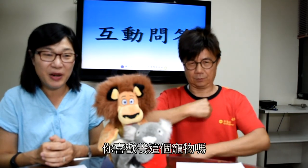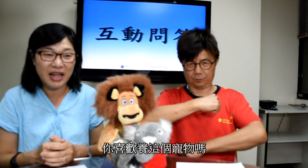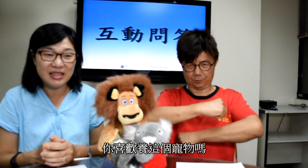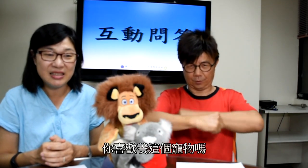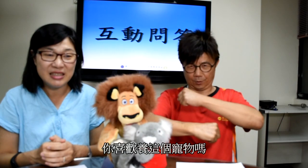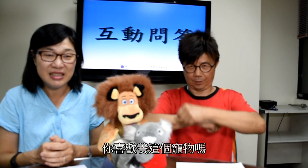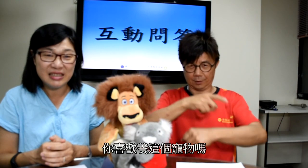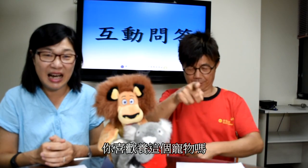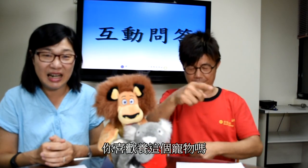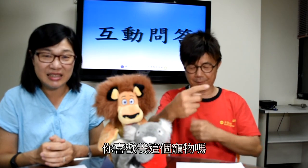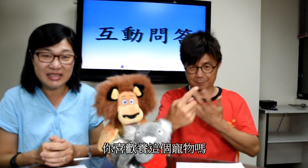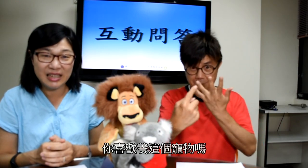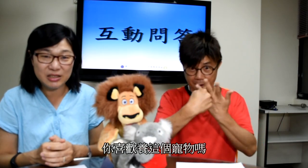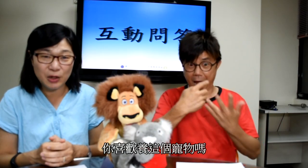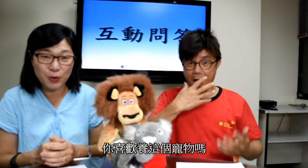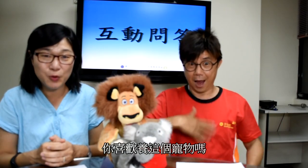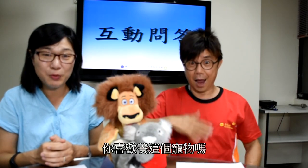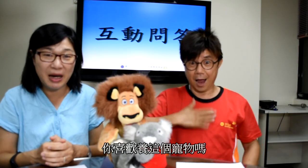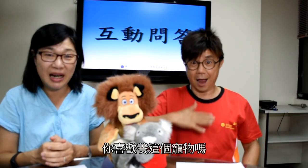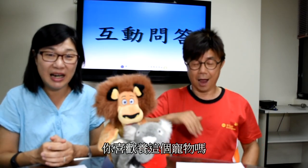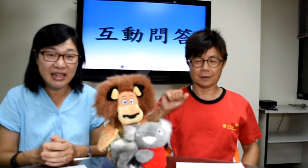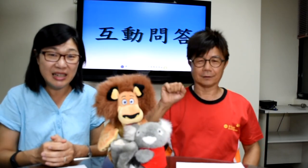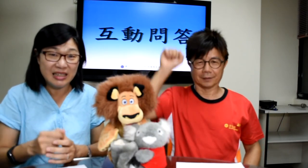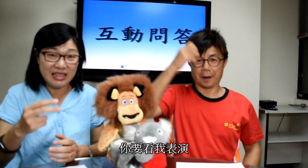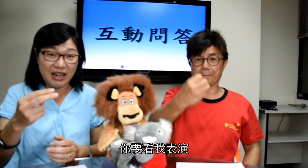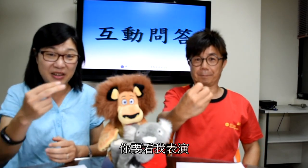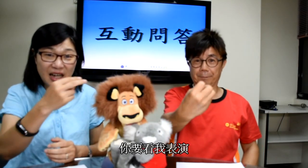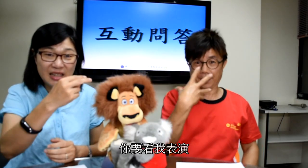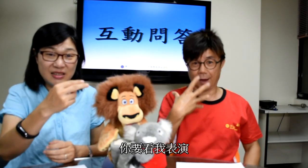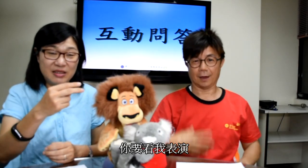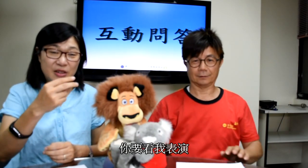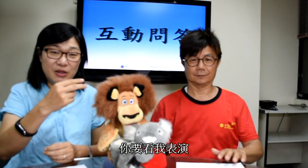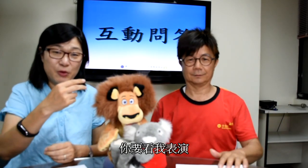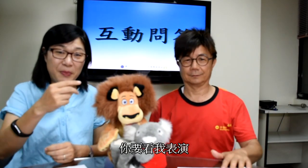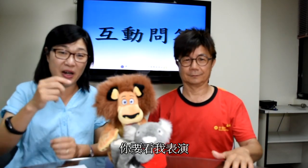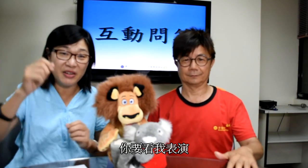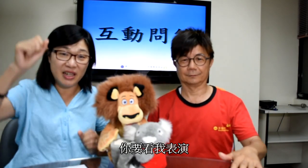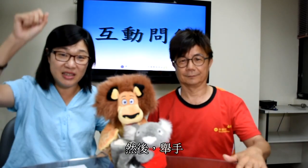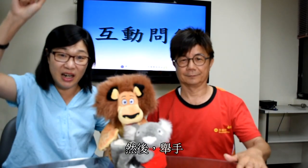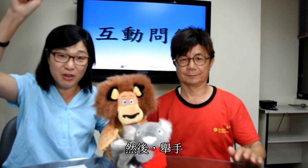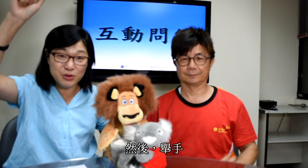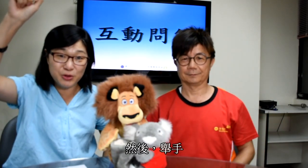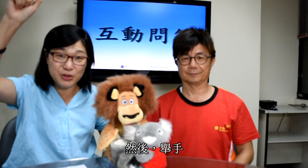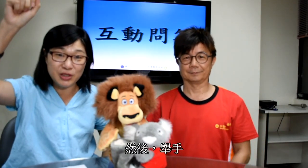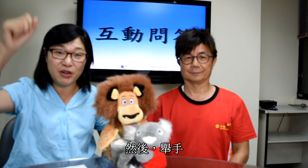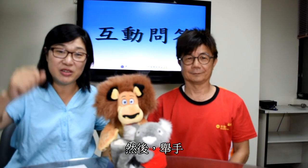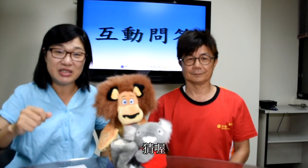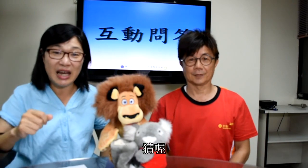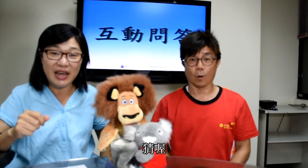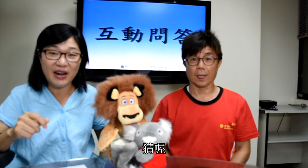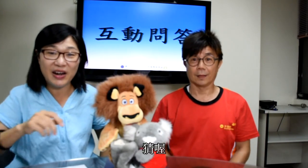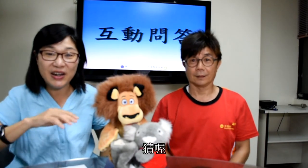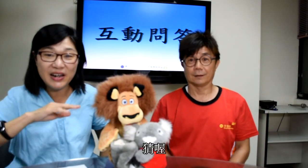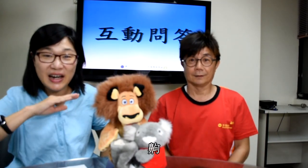欢养这个宠物吗？你要看我表演，然后举手猜哦。